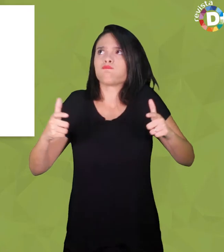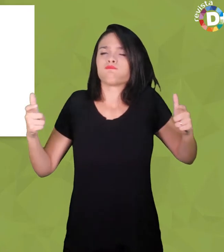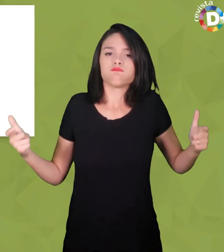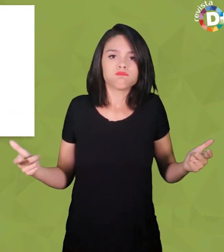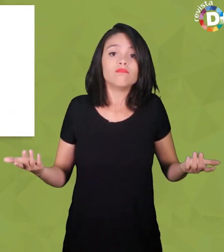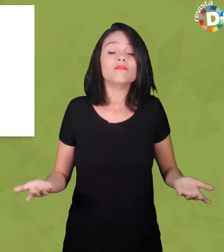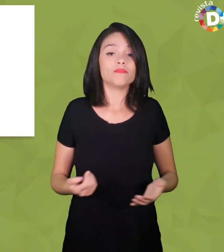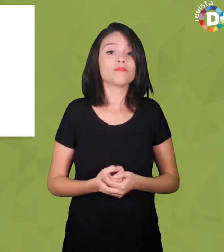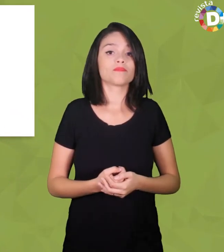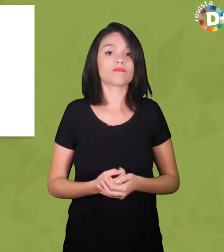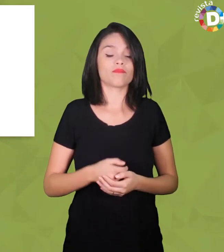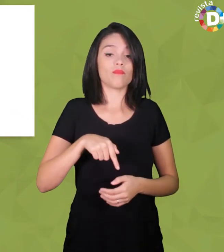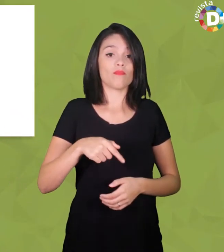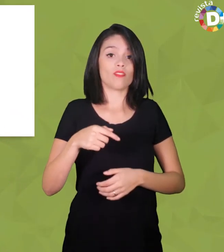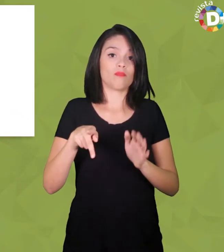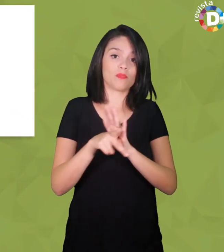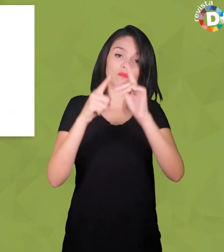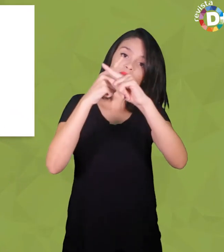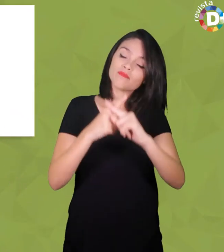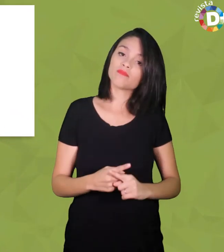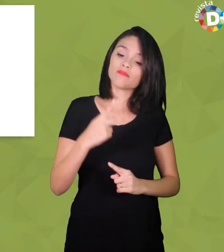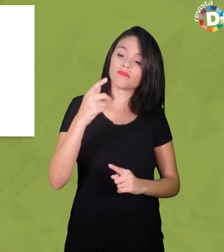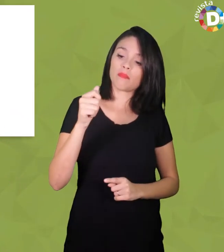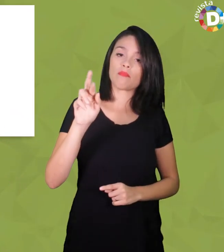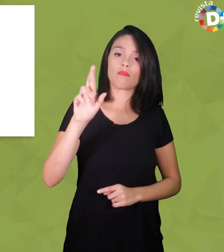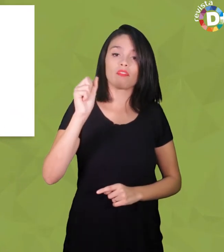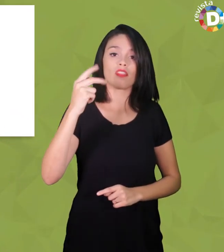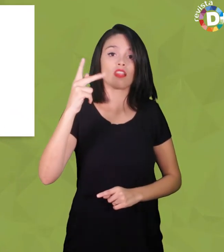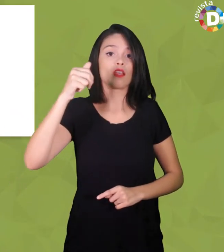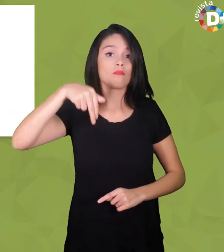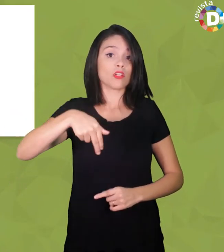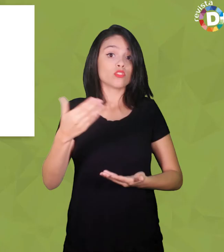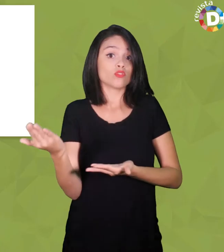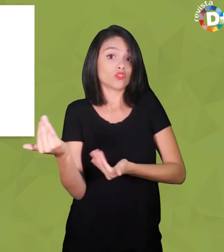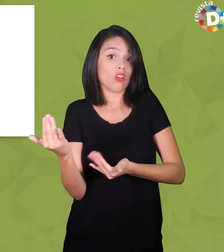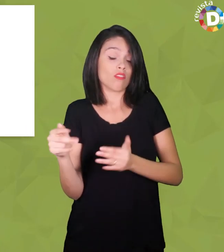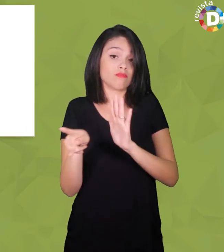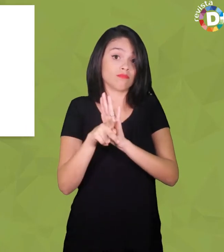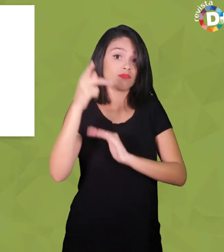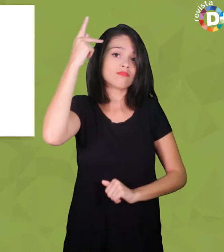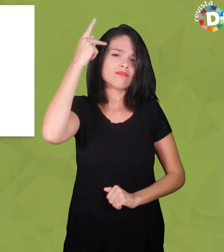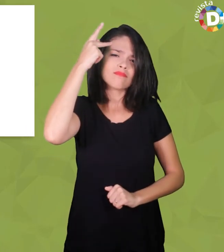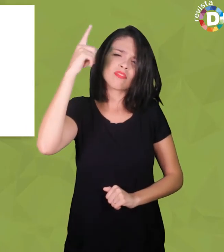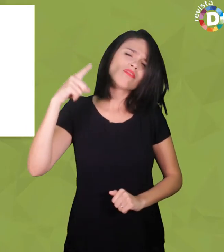o parapan de jovem são paulo 2017 recebeu mais de